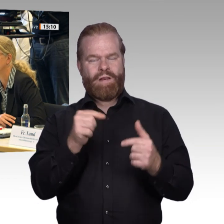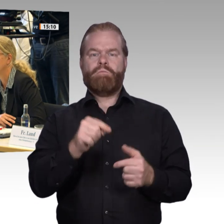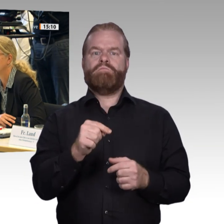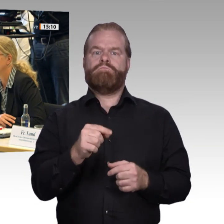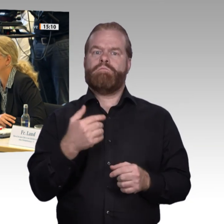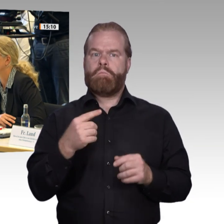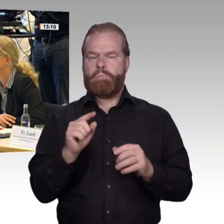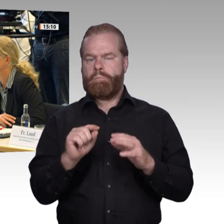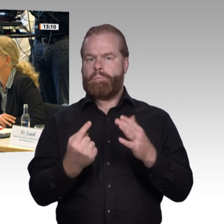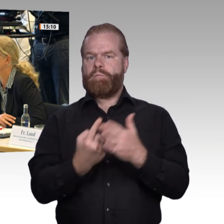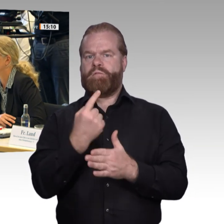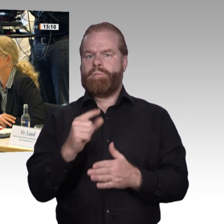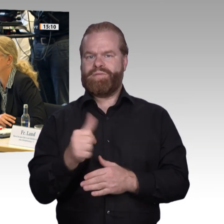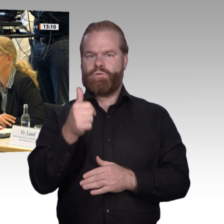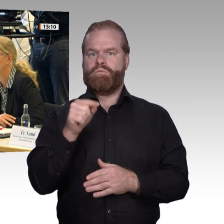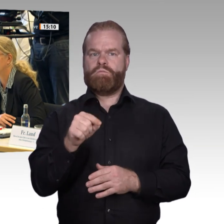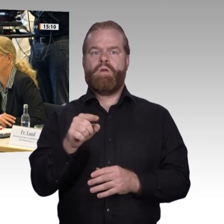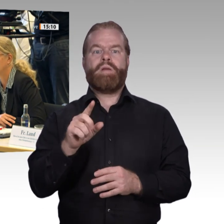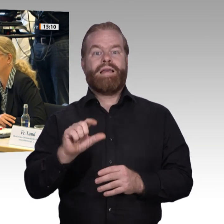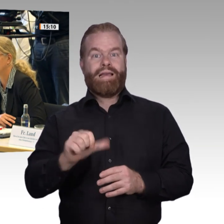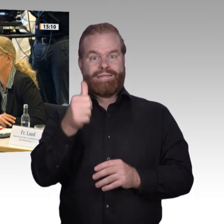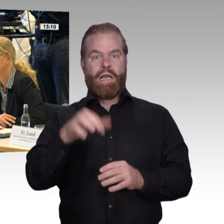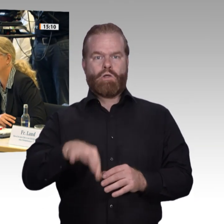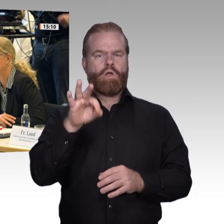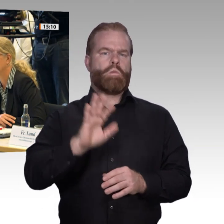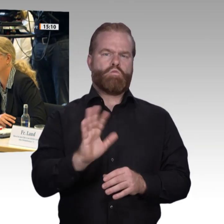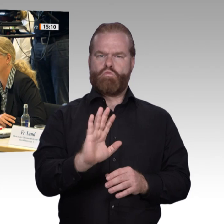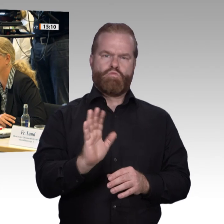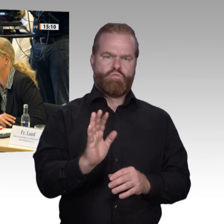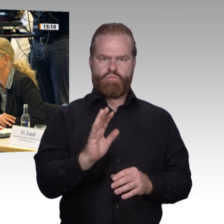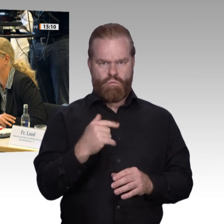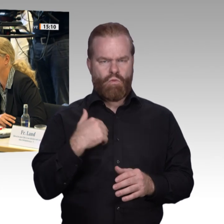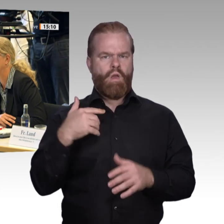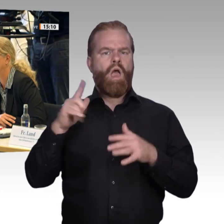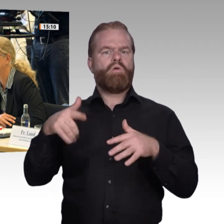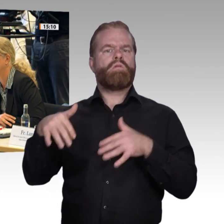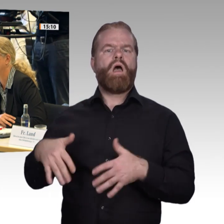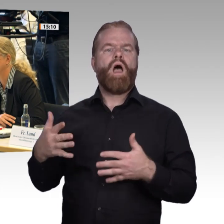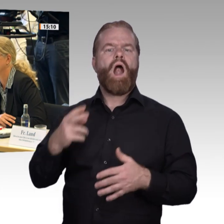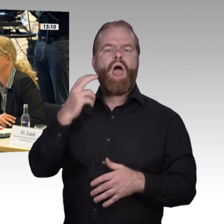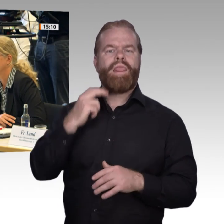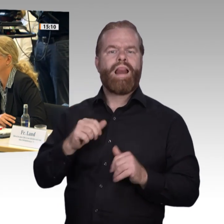wie die Hilfe in besonderen Lebenslagen, die auch vom Subsidiaritätsprinzip da entsprechende Ausnahmen haben.